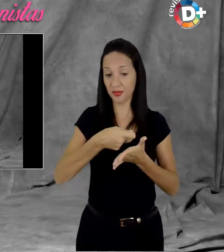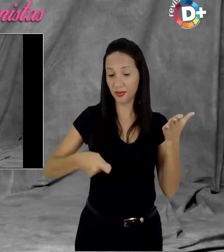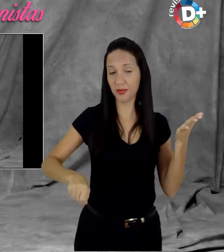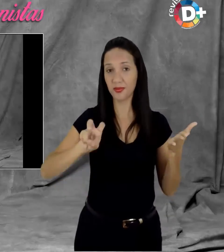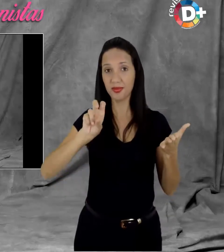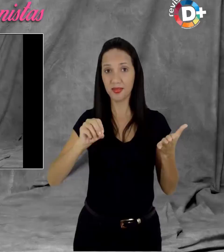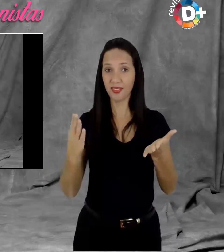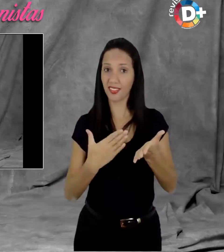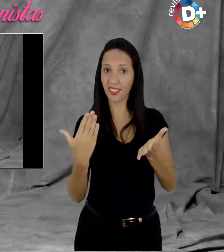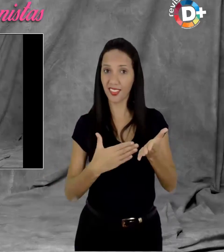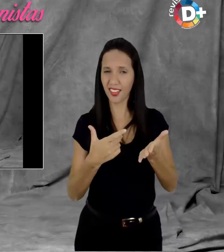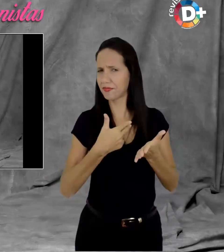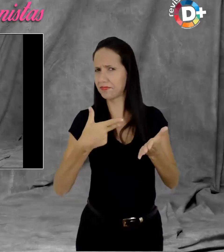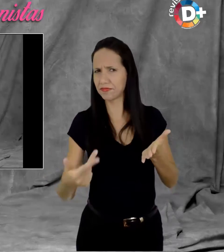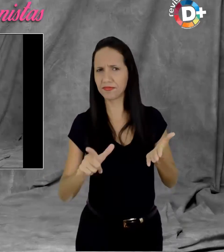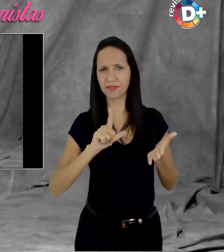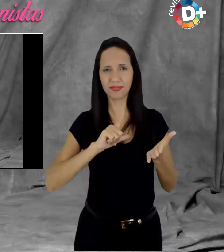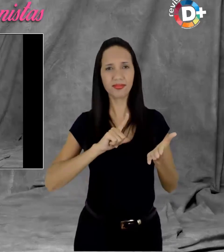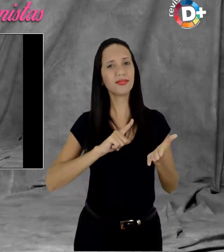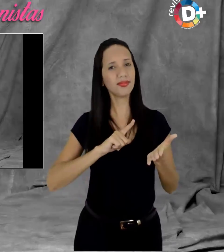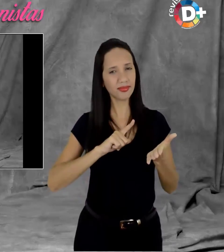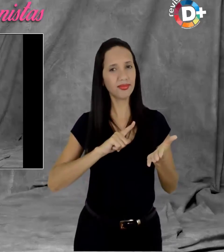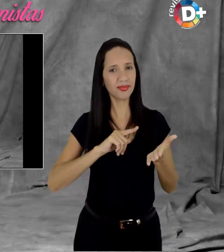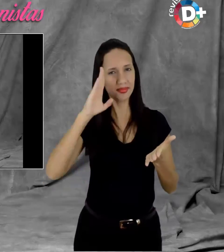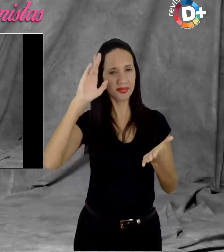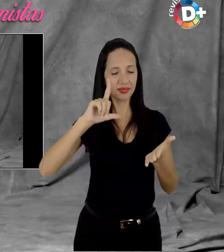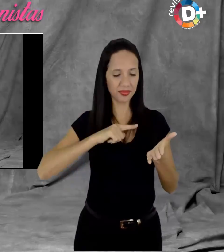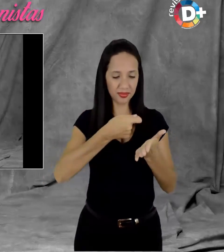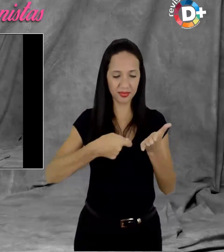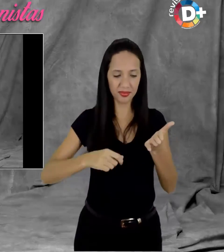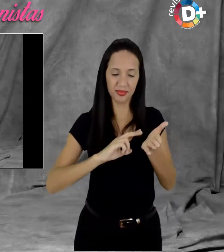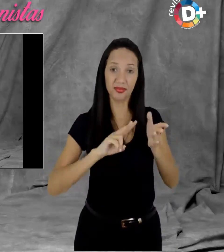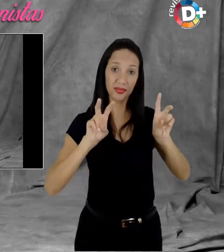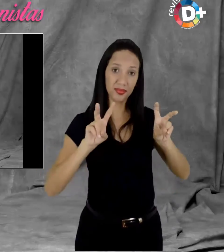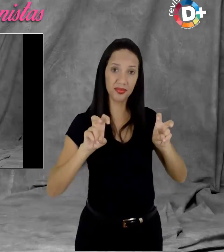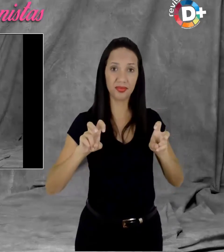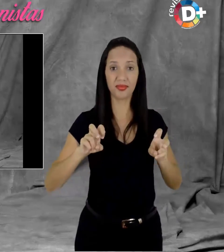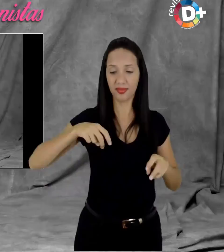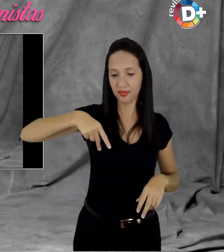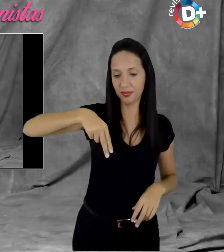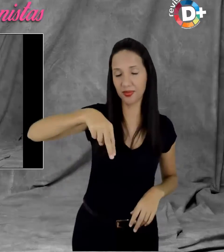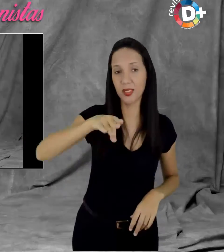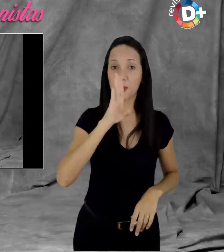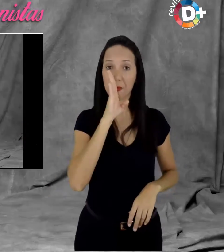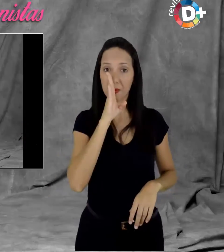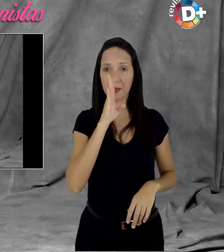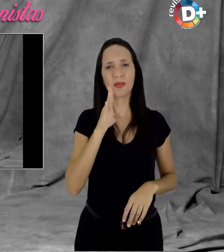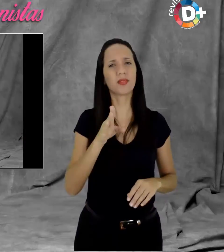50 livros, entre eles Caminhando em Silêncio, Uma introdução à trajetória da